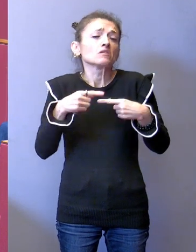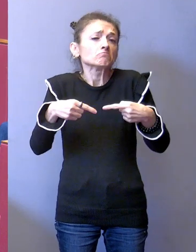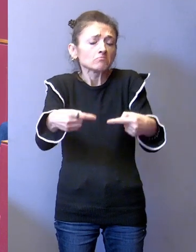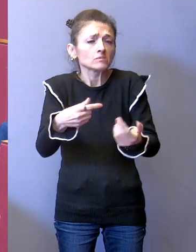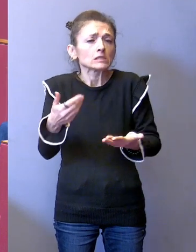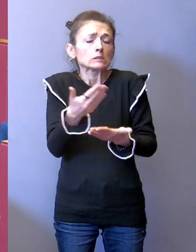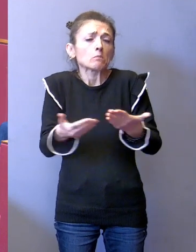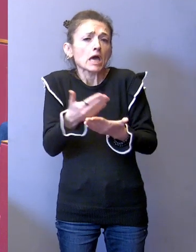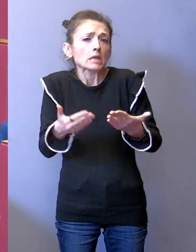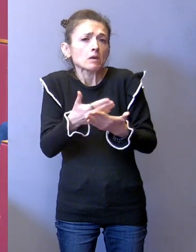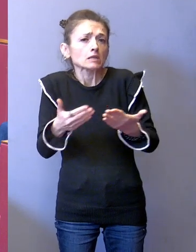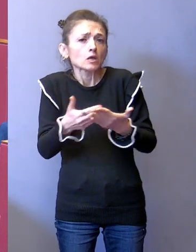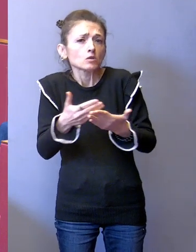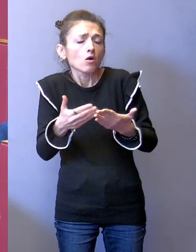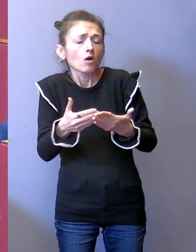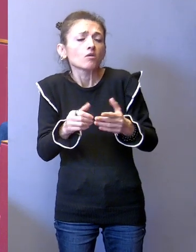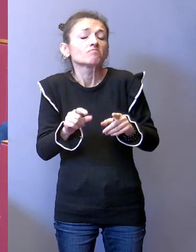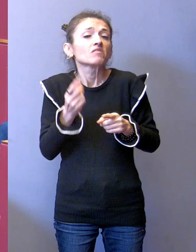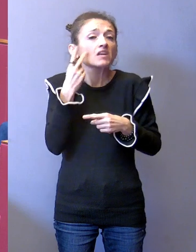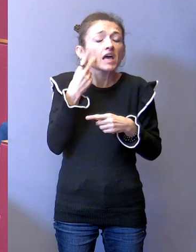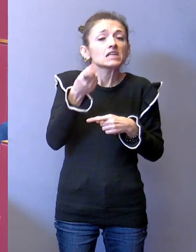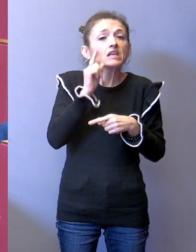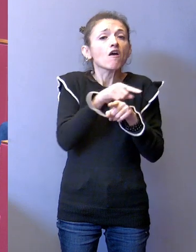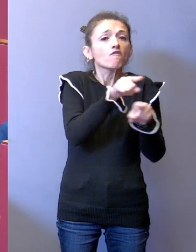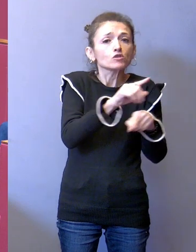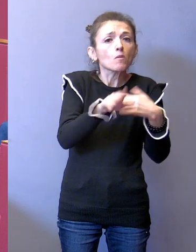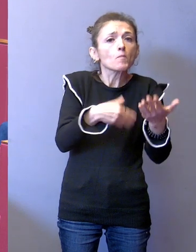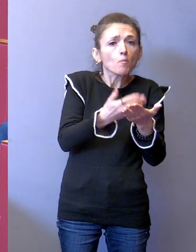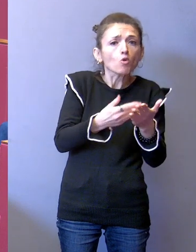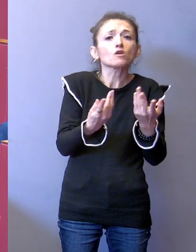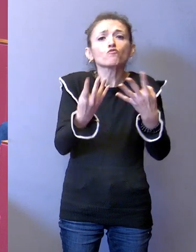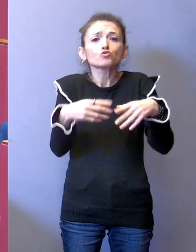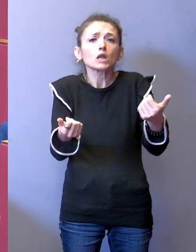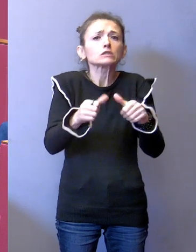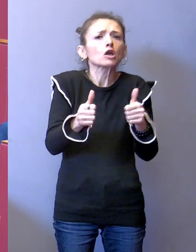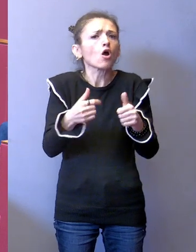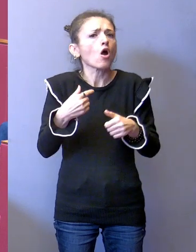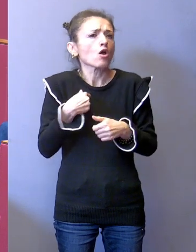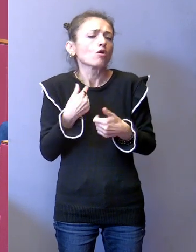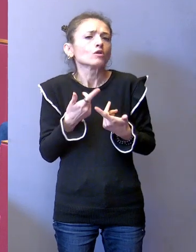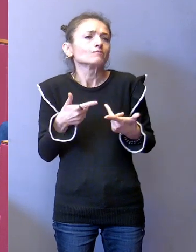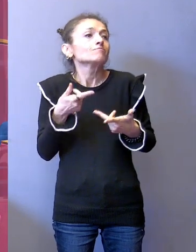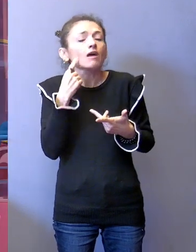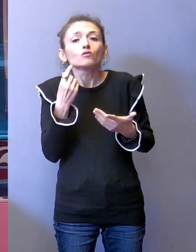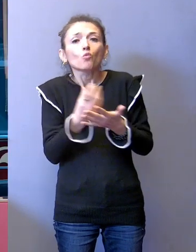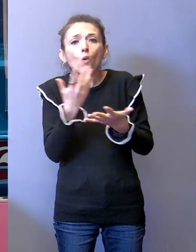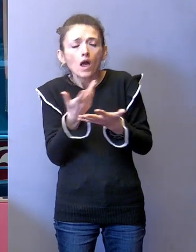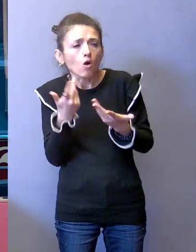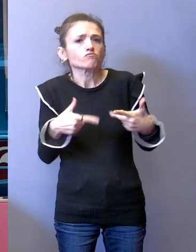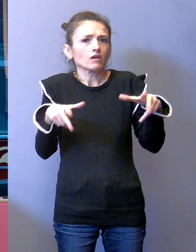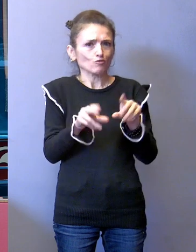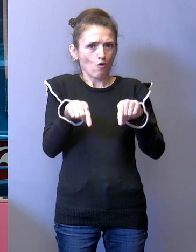avverranno Successivamente le cose che voi proponete funzioneranno sarà mio dovere chiaramente rivederci qui Grazie